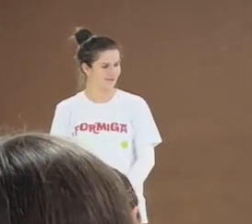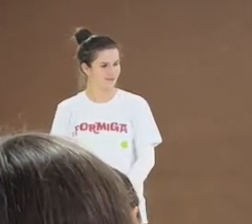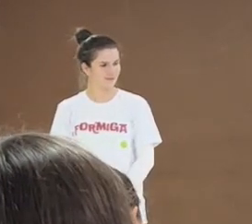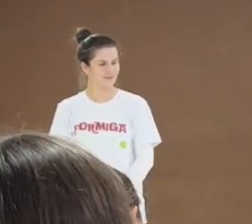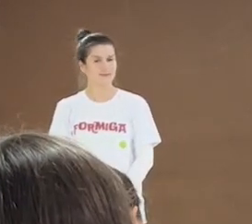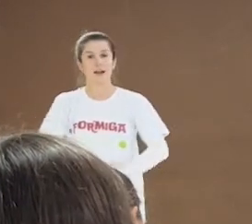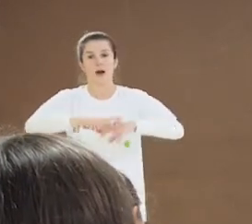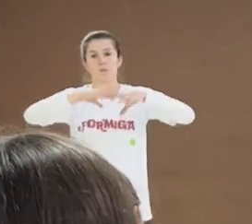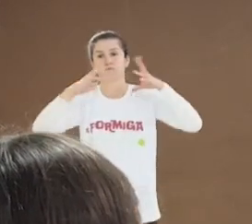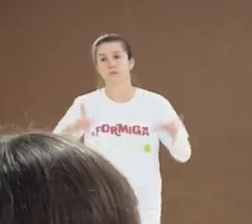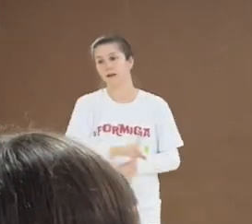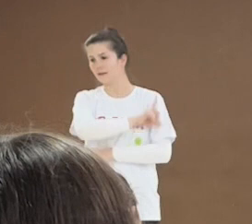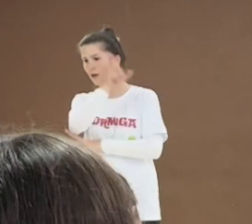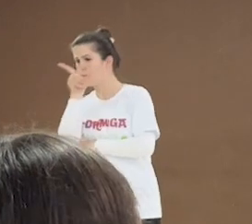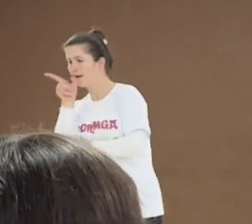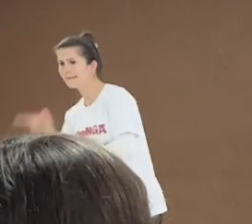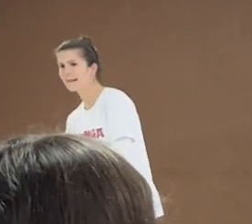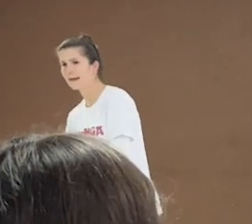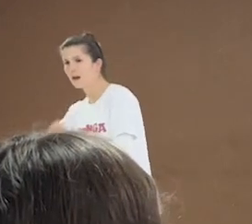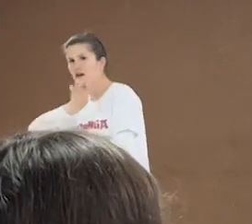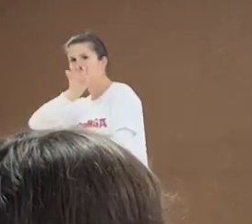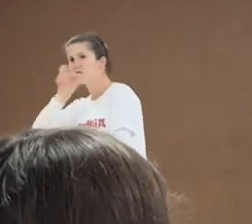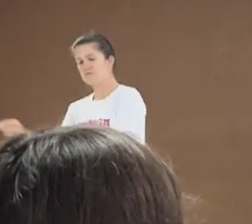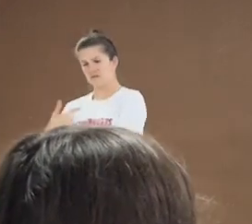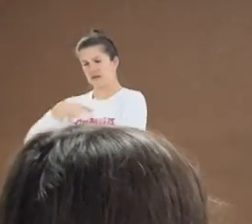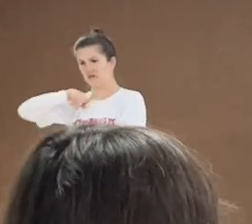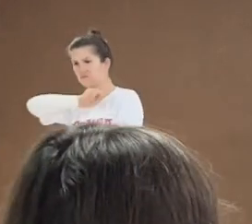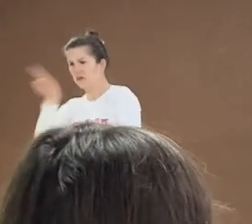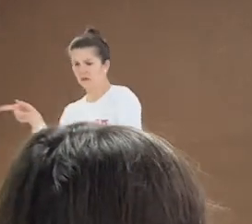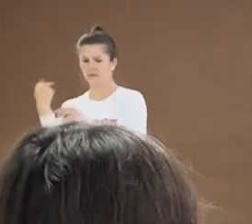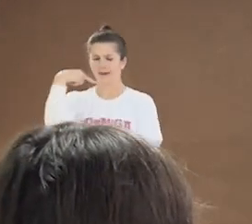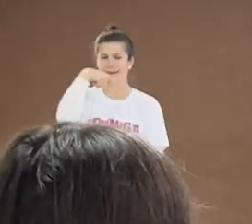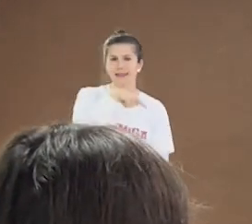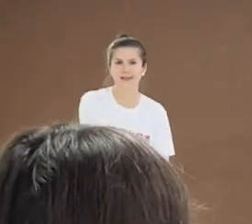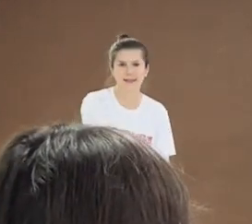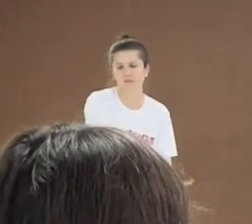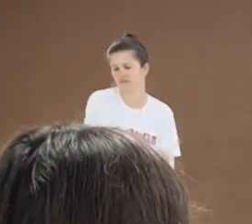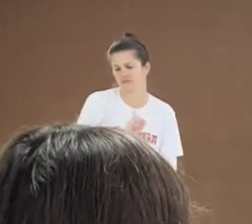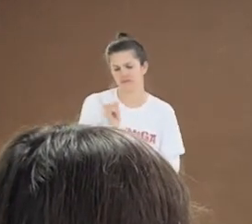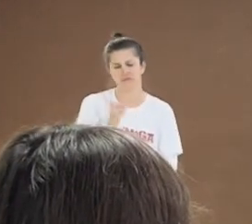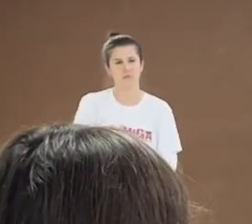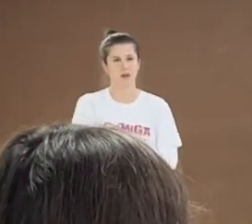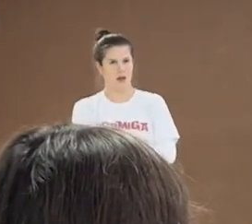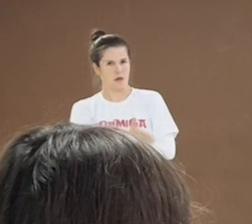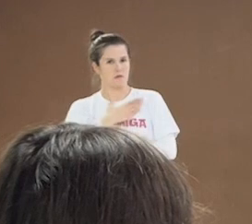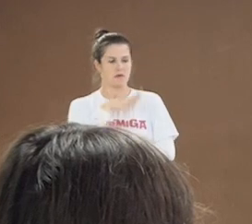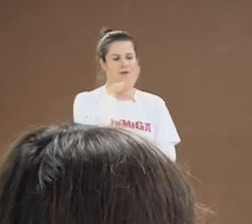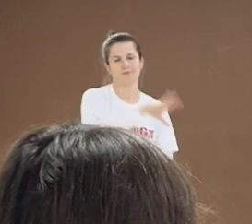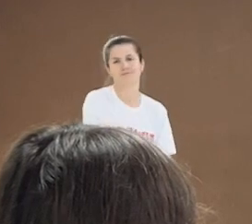lá, lá, lá, lá, lá, lá, lá, lá, lá, lá, lá, lá, lá.